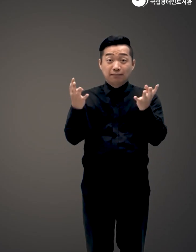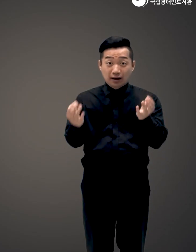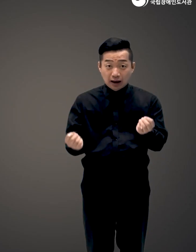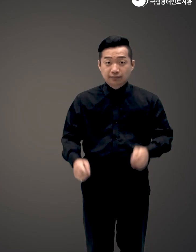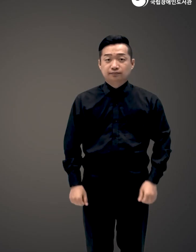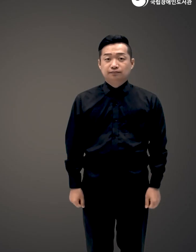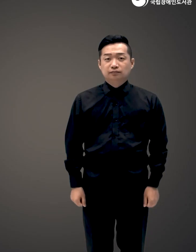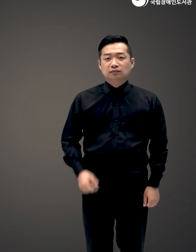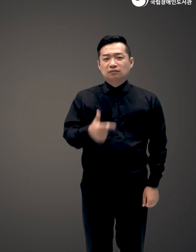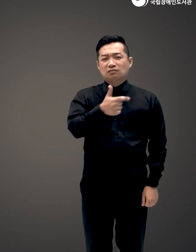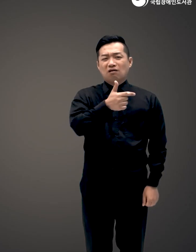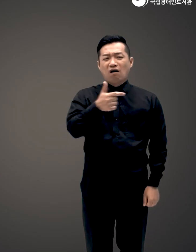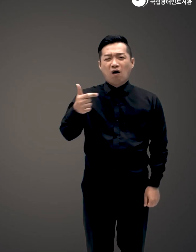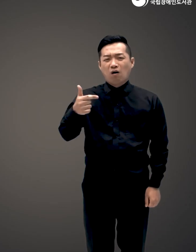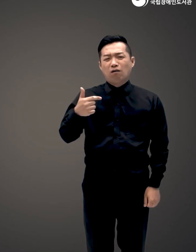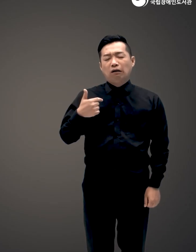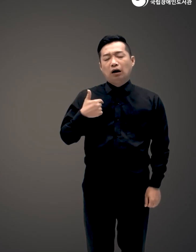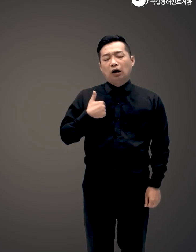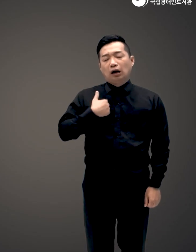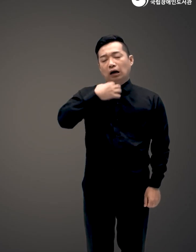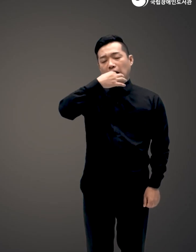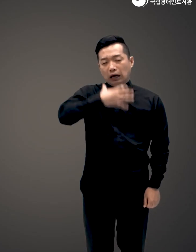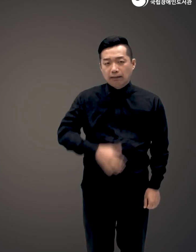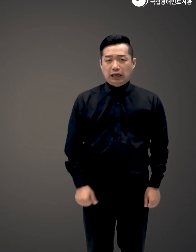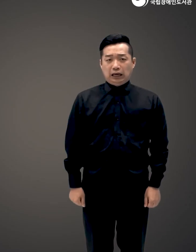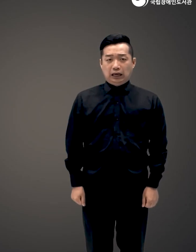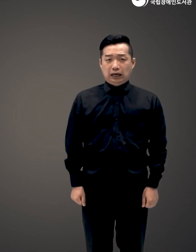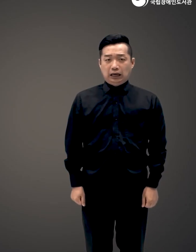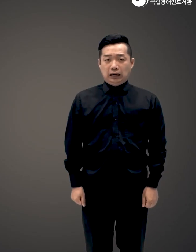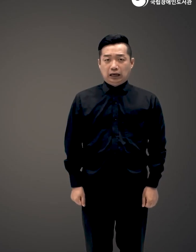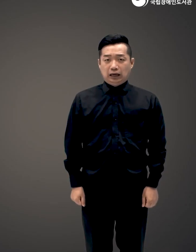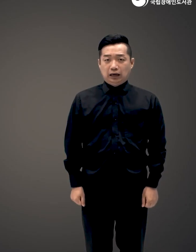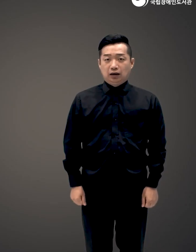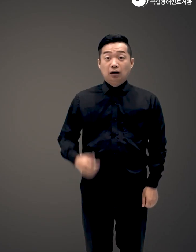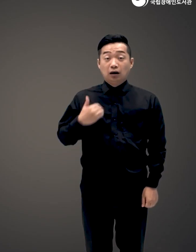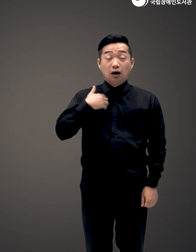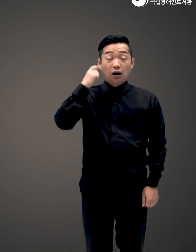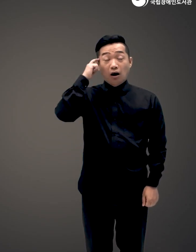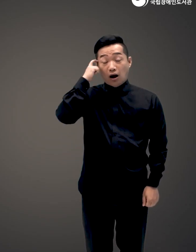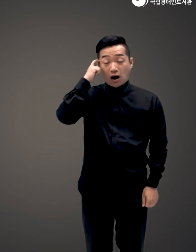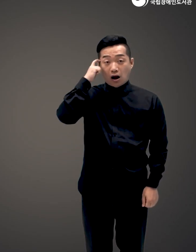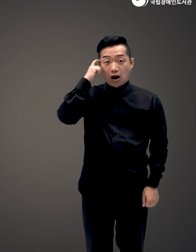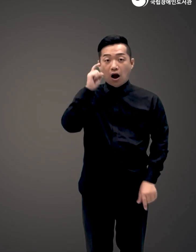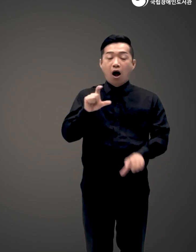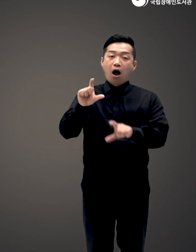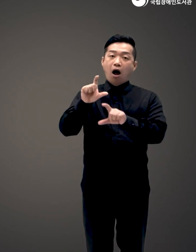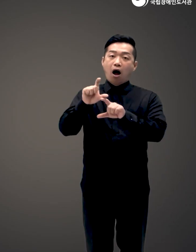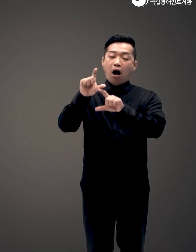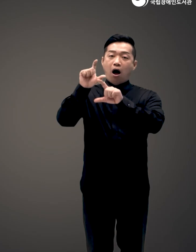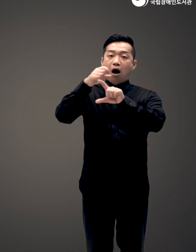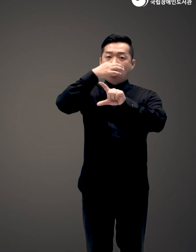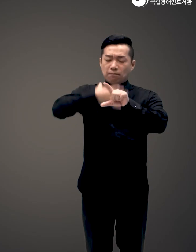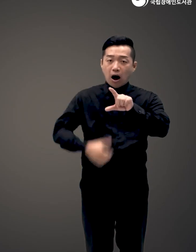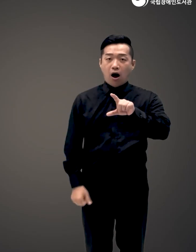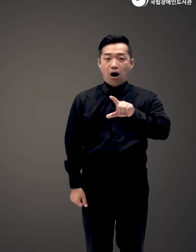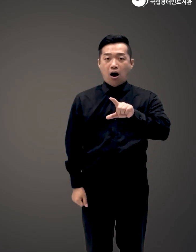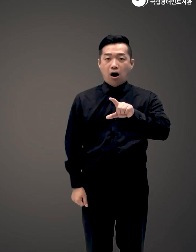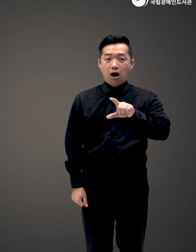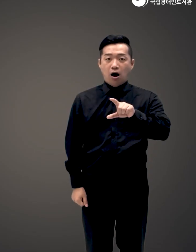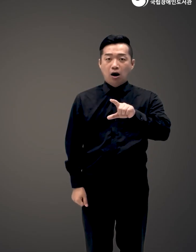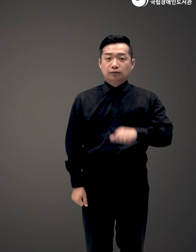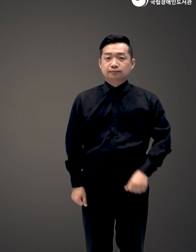너무너무 많아지니까 너무 이게 되게 힘이 들더라고요. 그게 제가 상상했던 거 이상으로 힘이